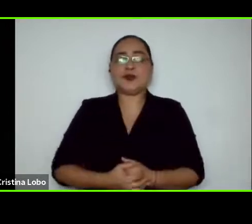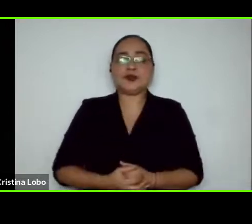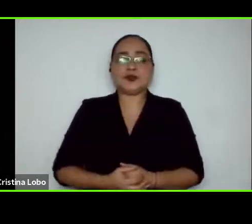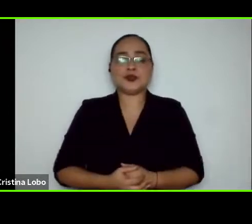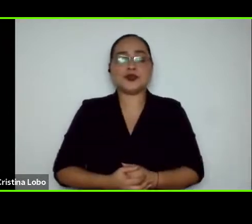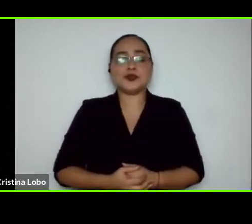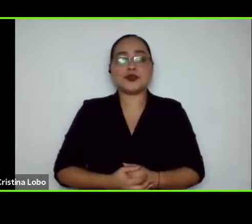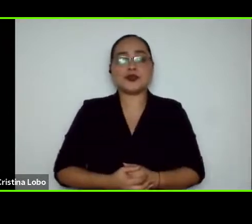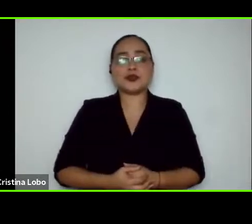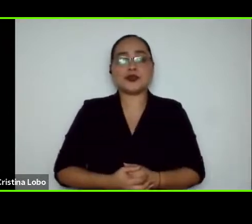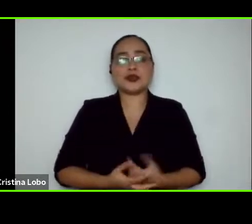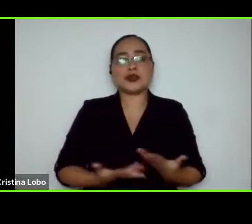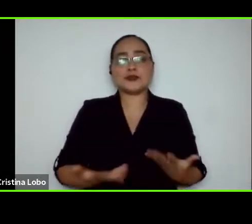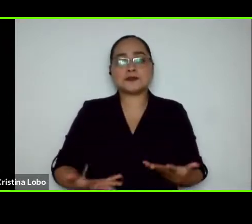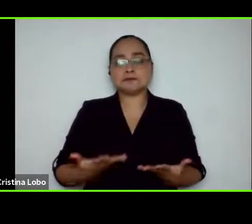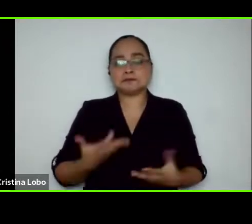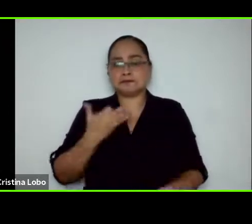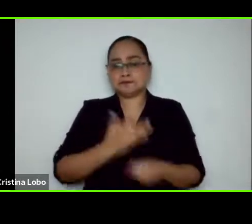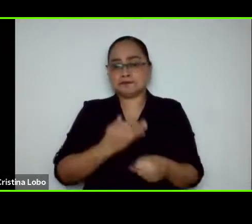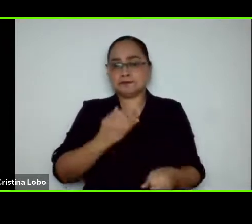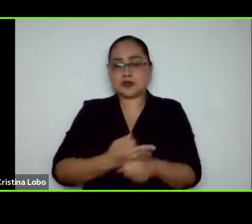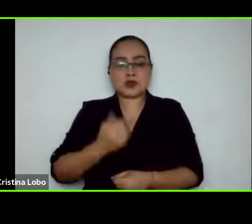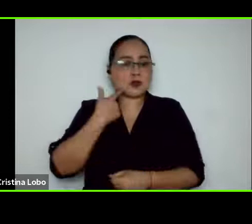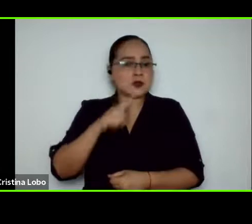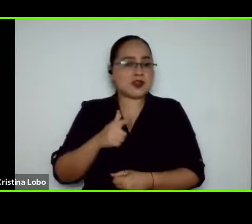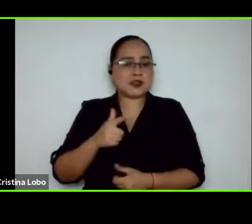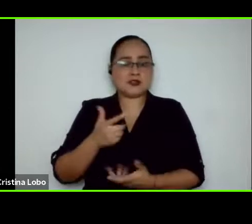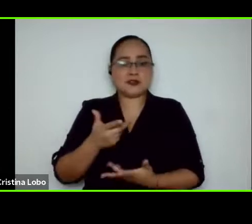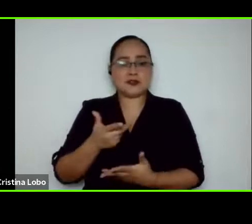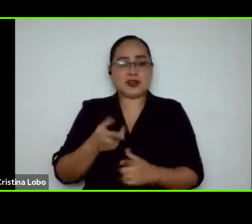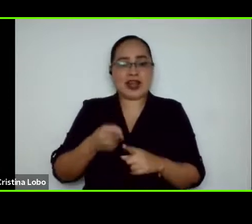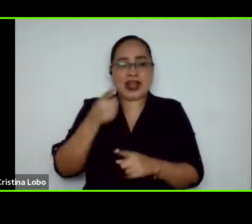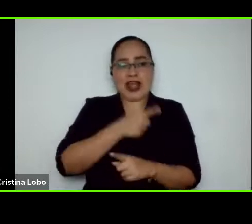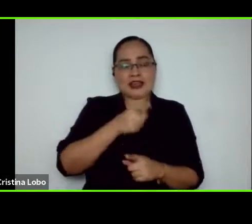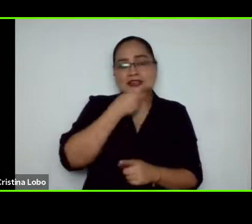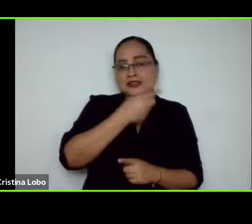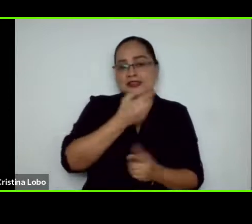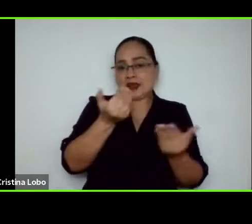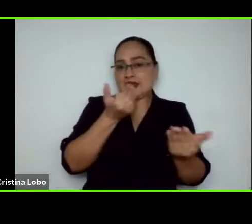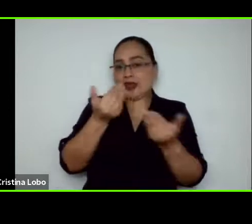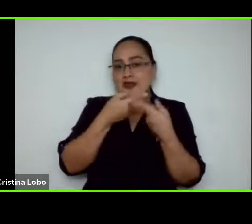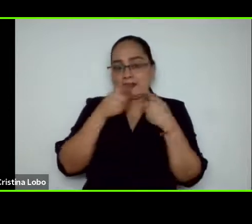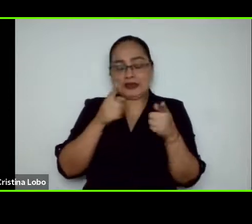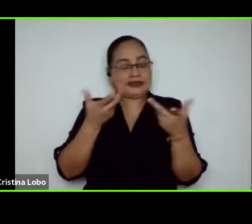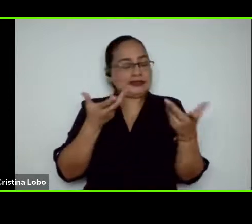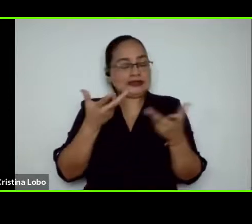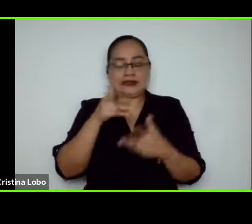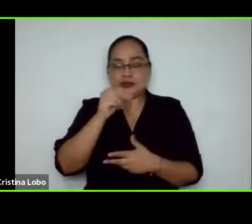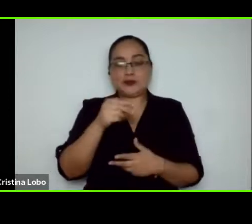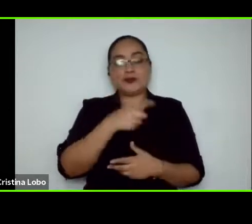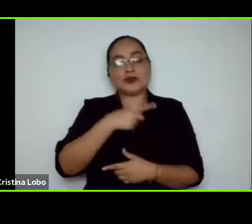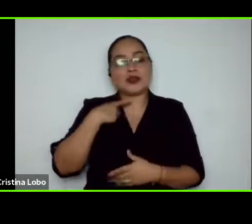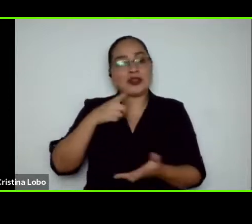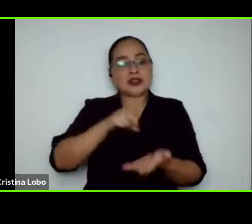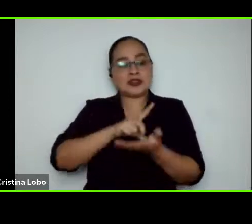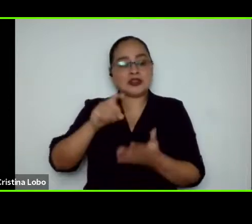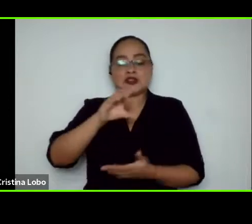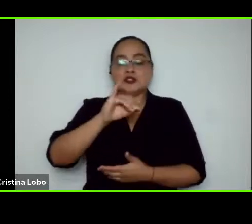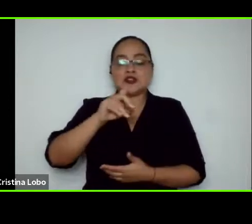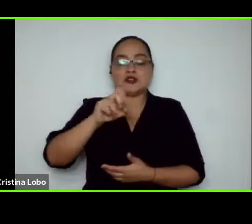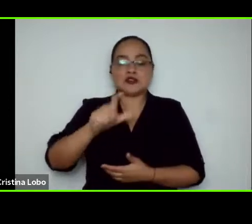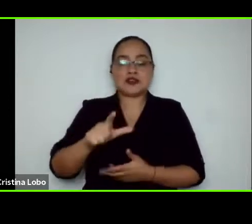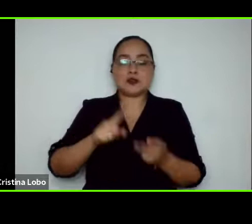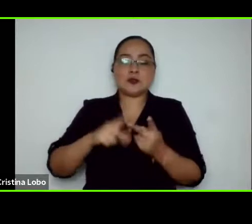división, no quiero caer en una distinción que ya también ha sido criticada y que creo con razón, sobre los derechos civiles y políticos solo